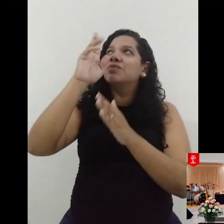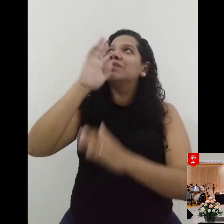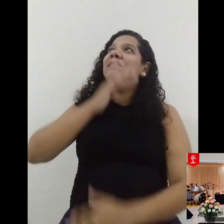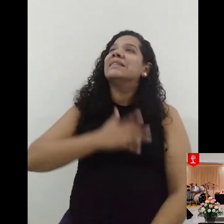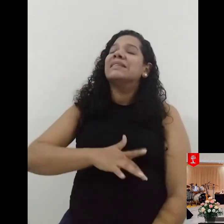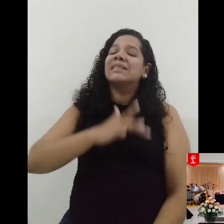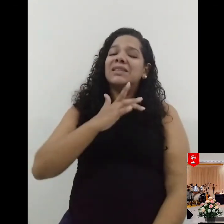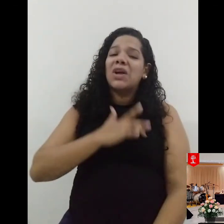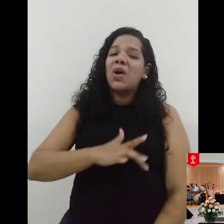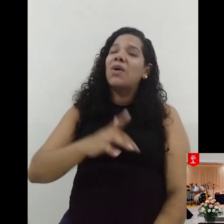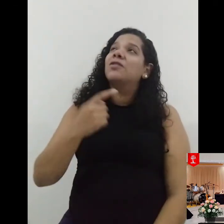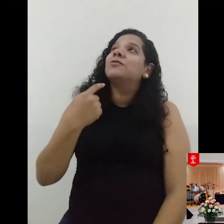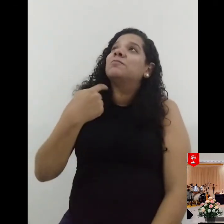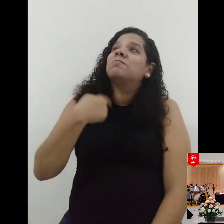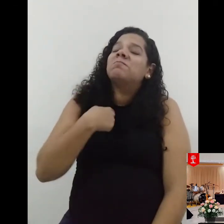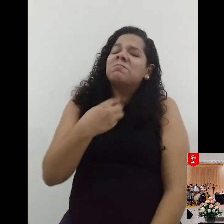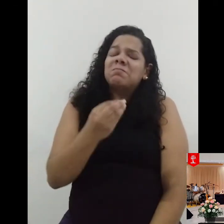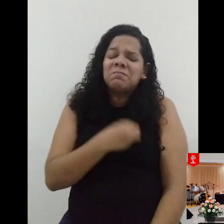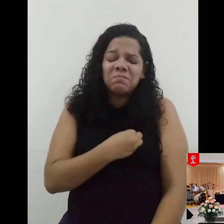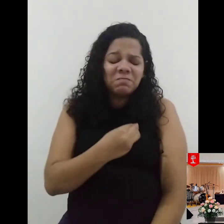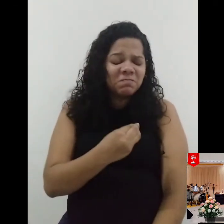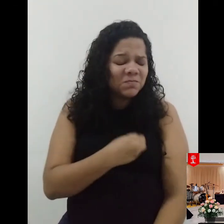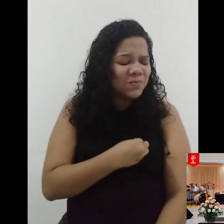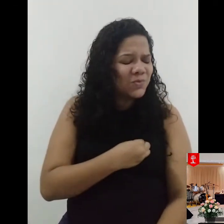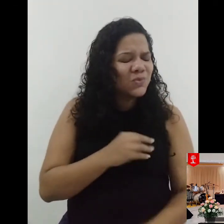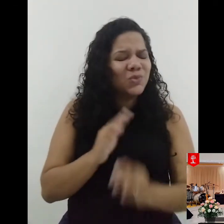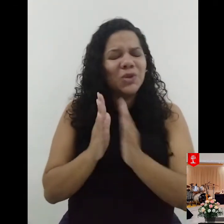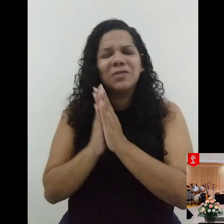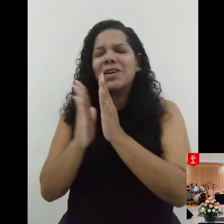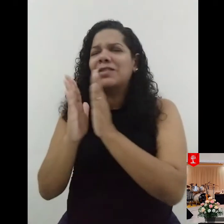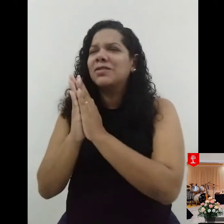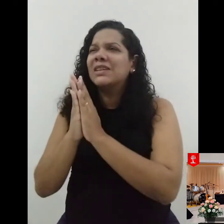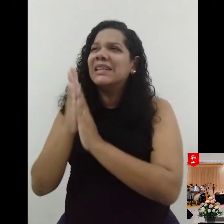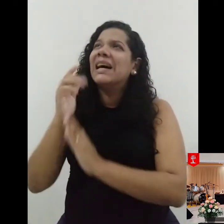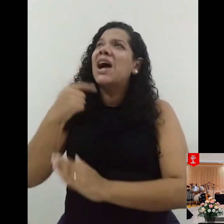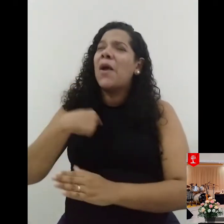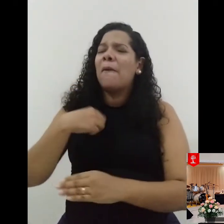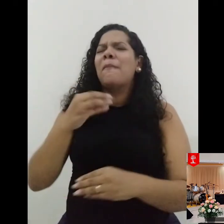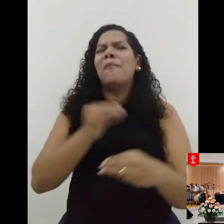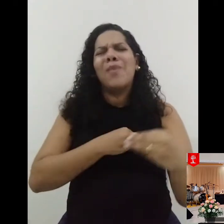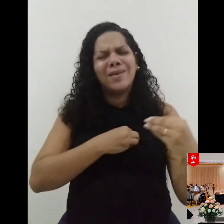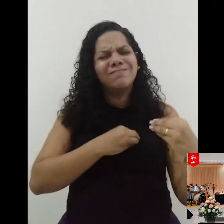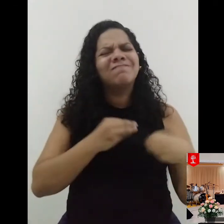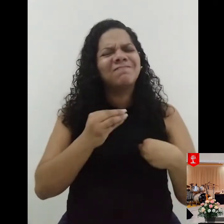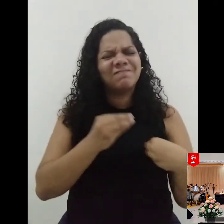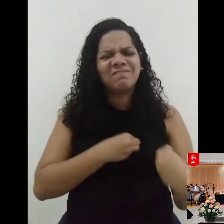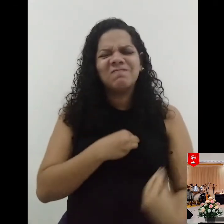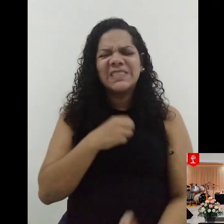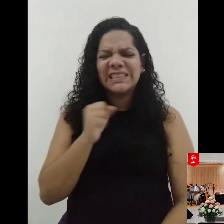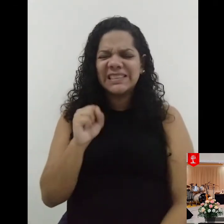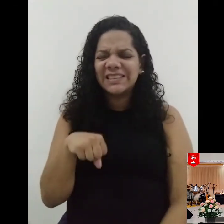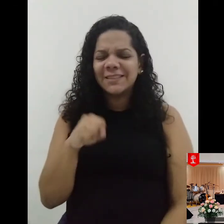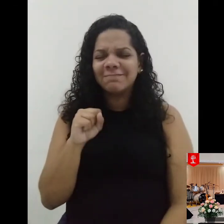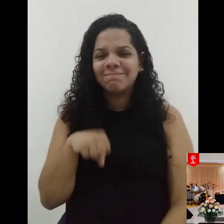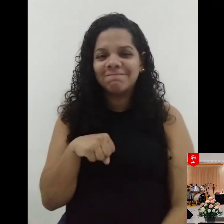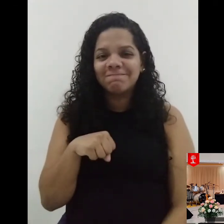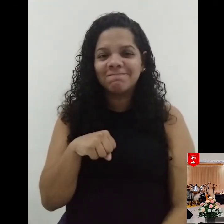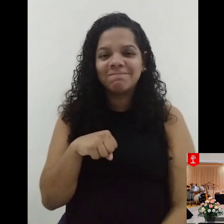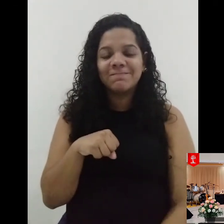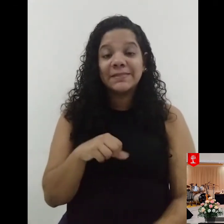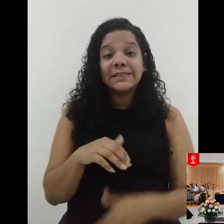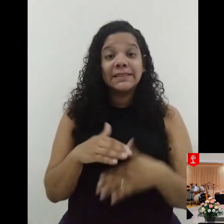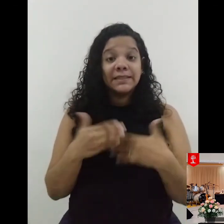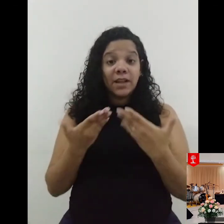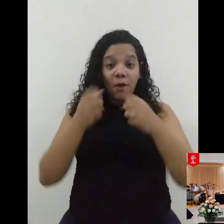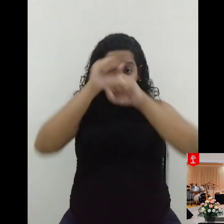sua miserabilidade, a sua carência da misericórdia, da graça de Deus, ele não ousou olhar